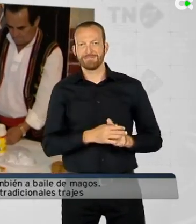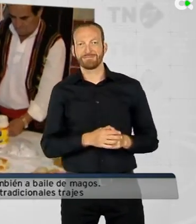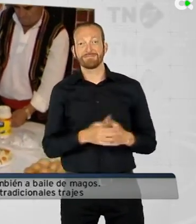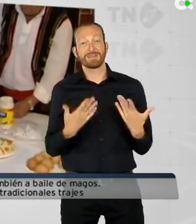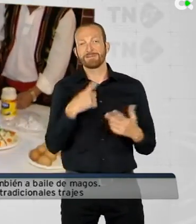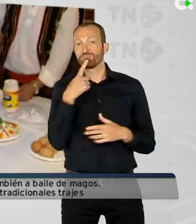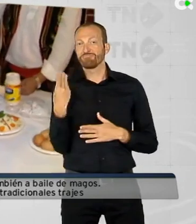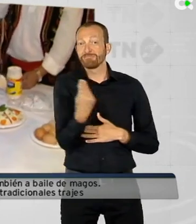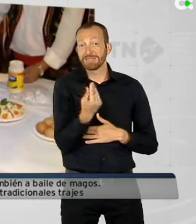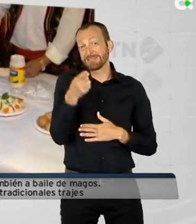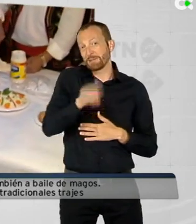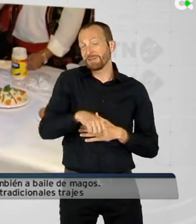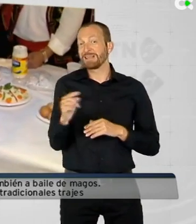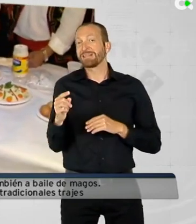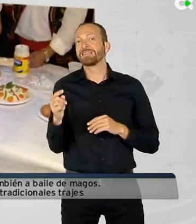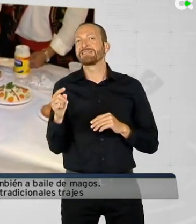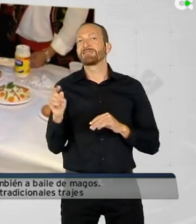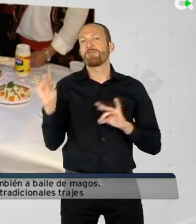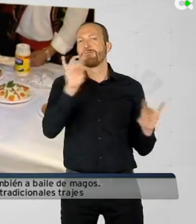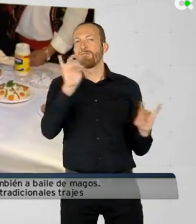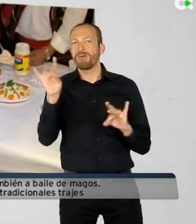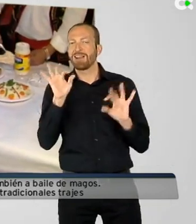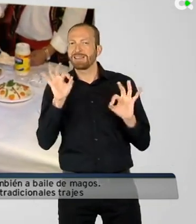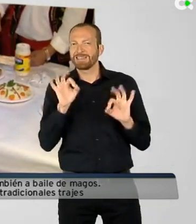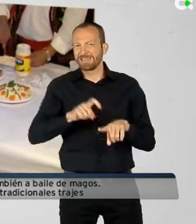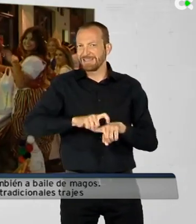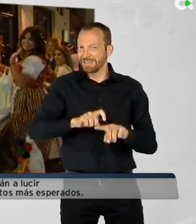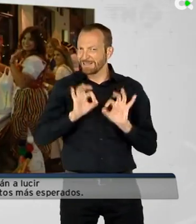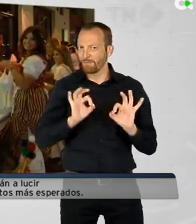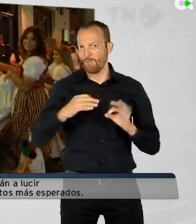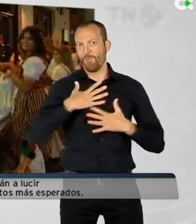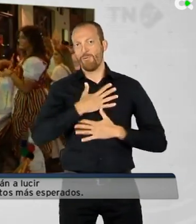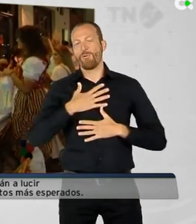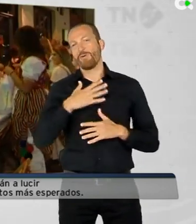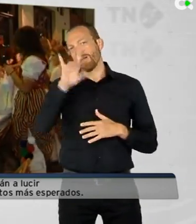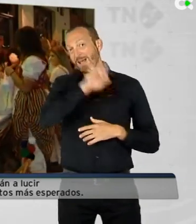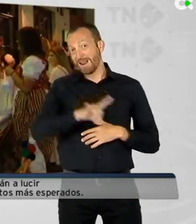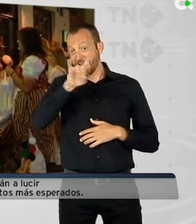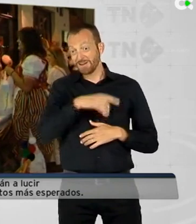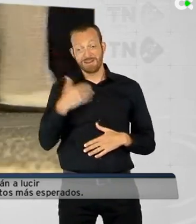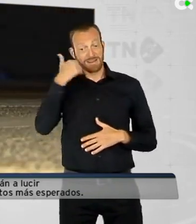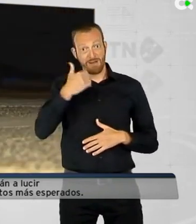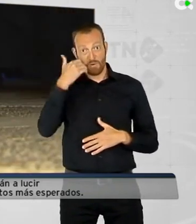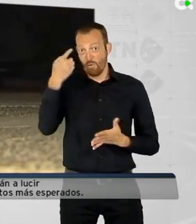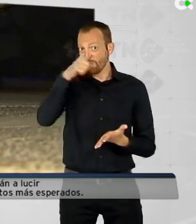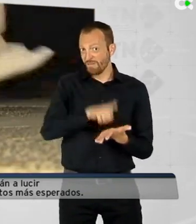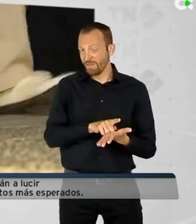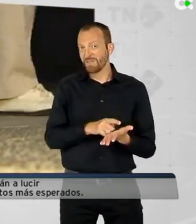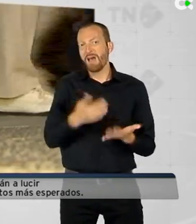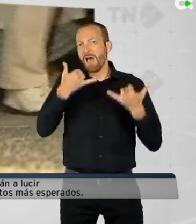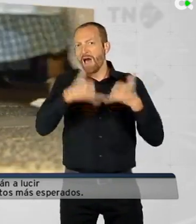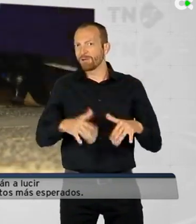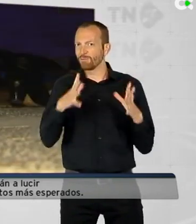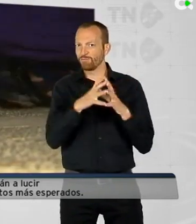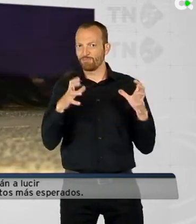Platos con sabor también a baile de magos. Este sábado los tradicionales trajes volverán a lucir en uno de los actos más